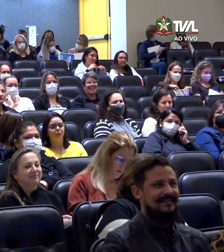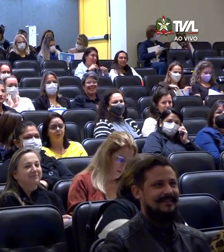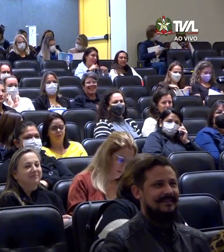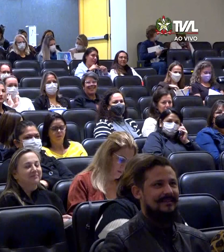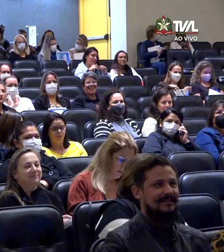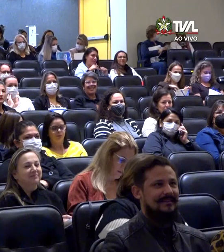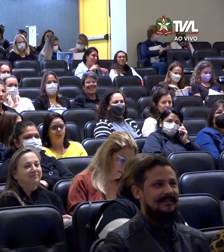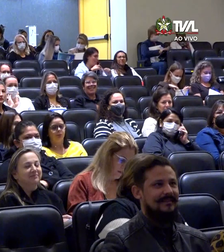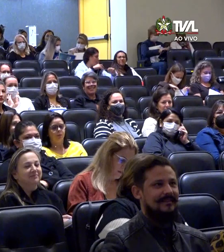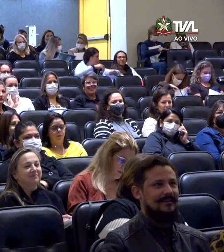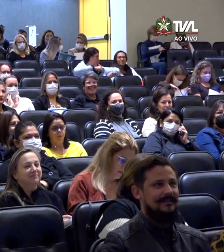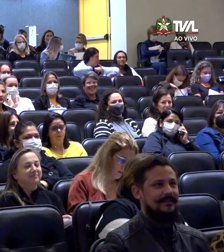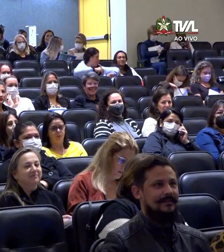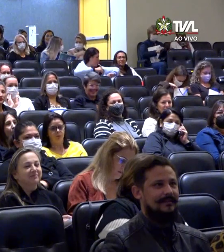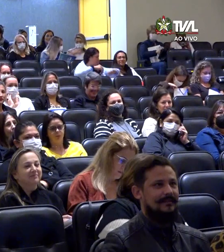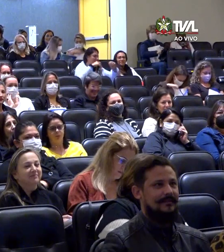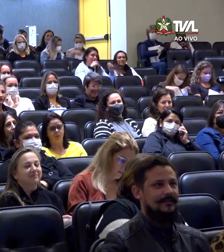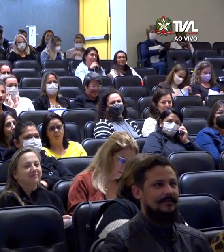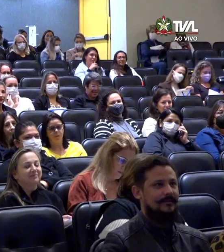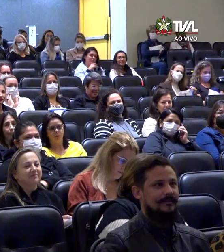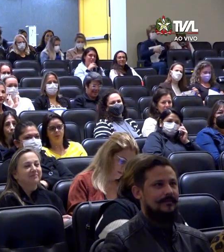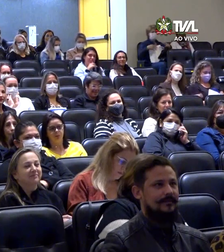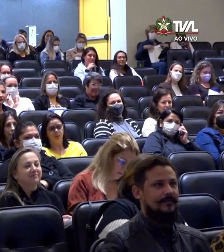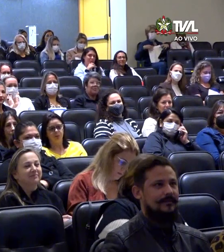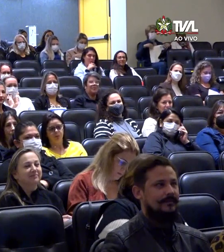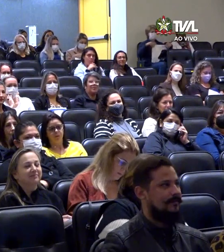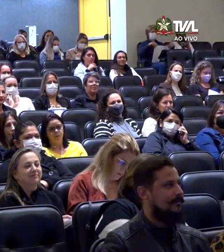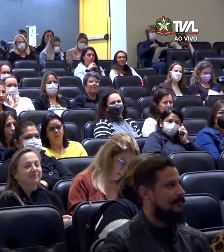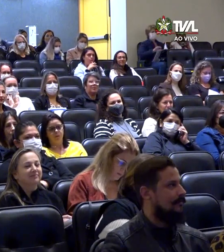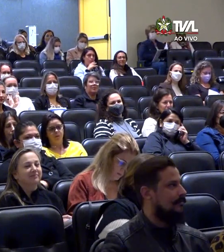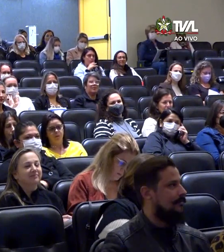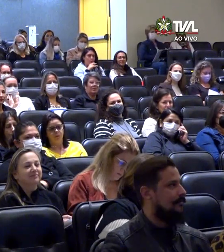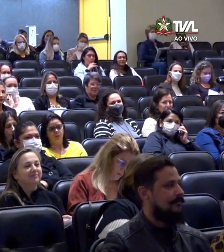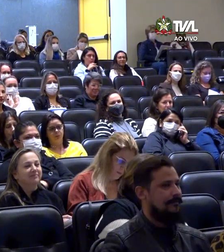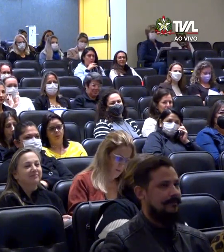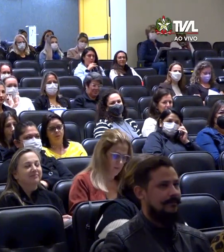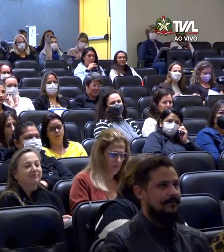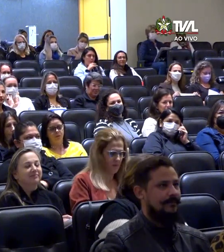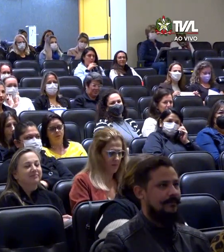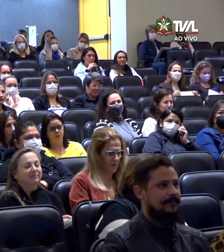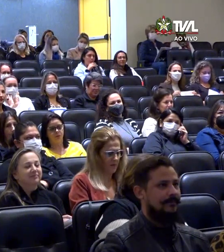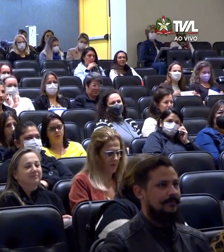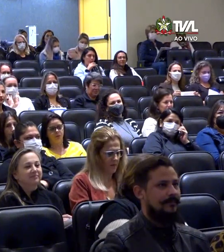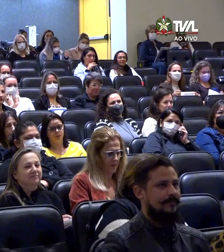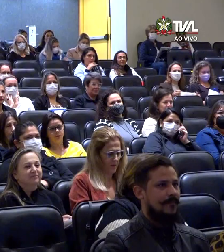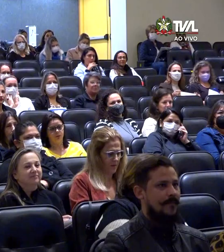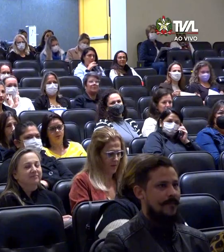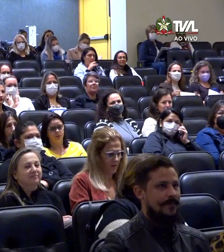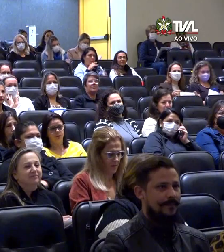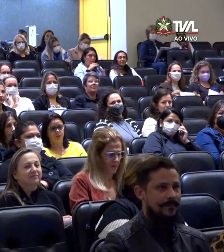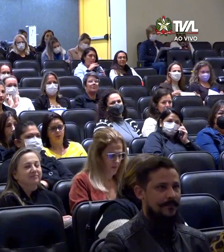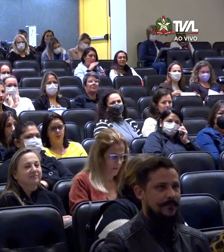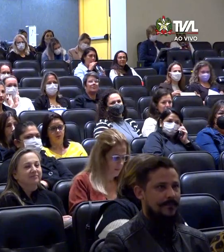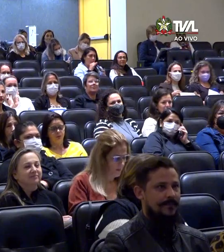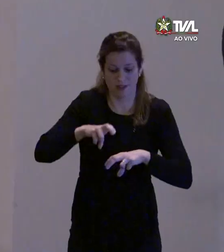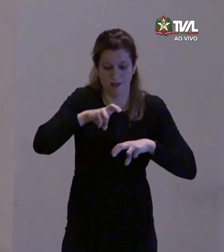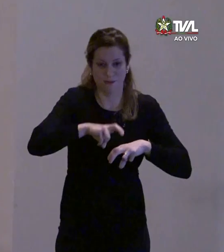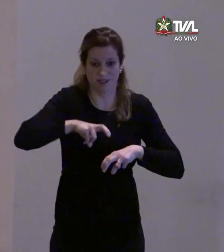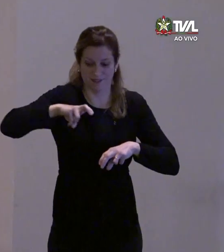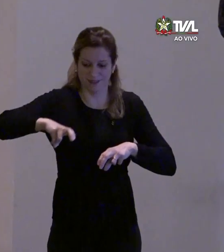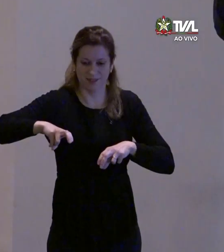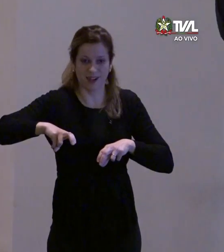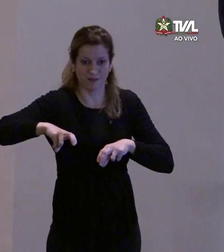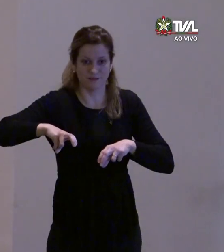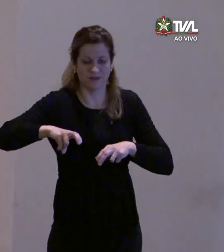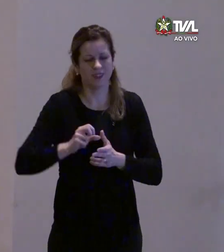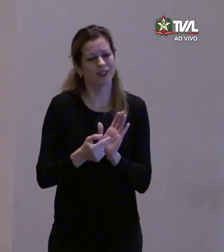e eu quero primeiro quebrar o protocolo Quero convidar duas pessoas para sentar aqui conosco que representam a educação infantil